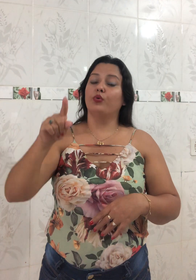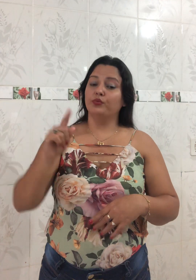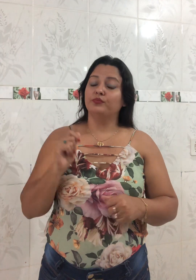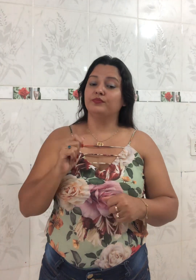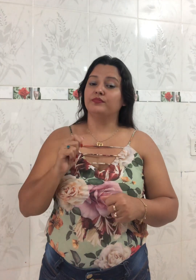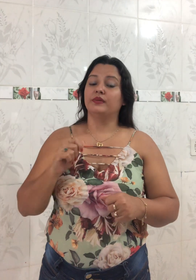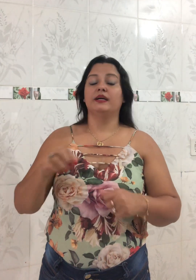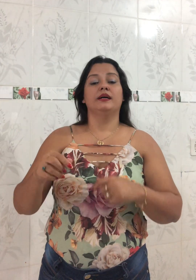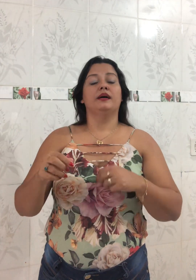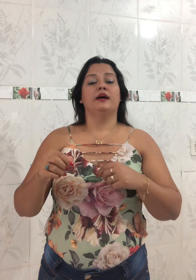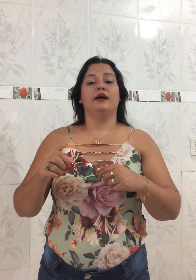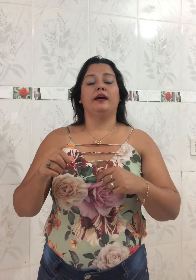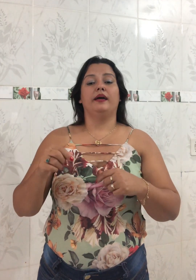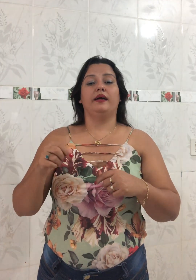vou